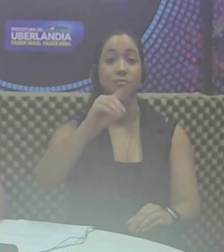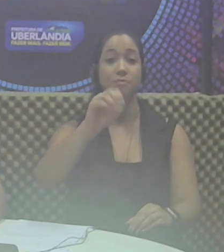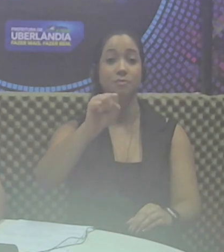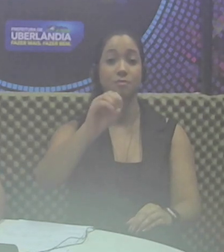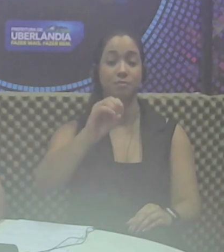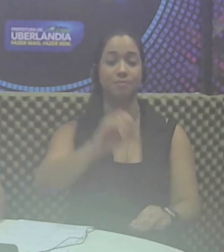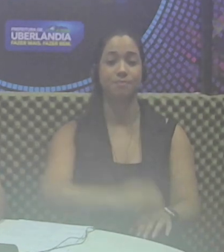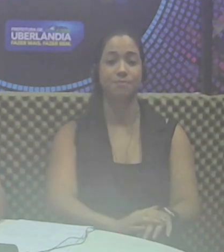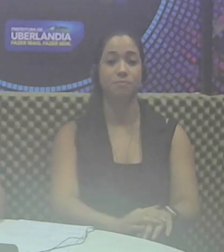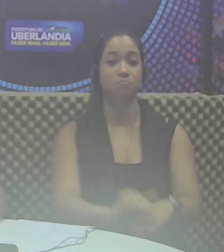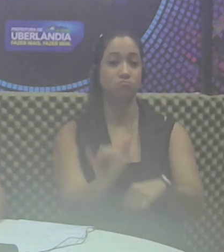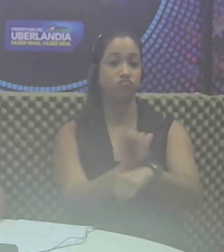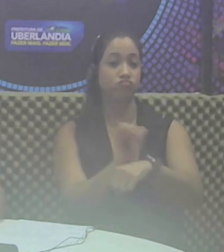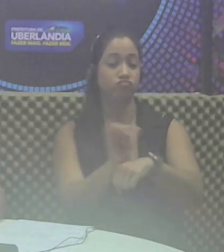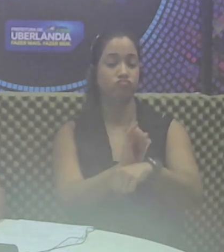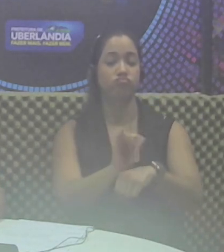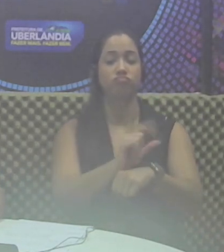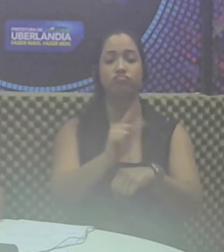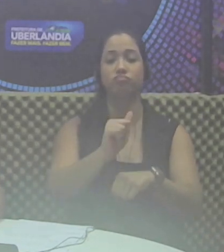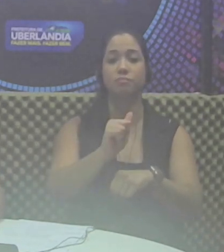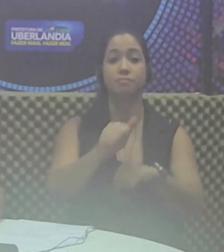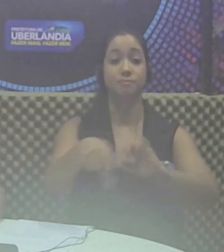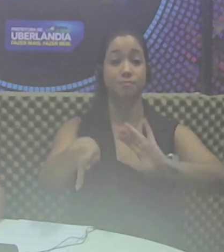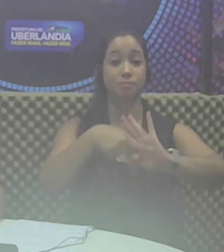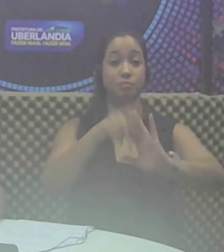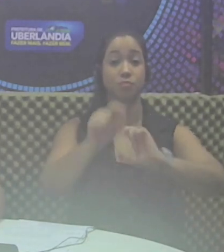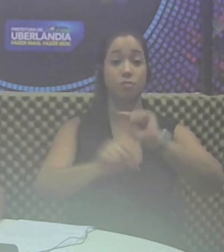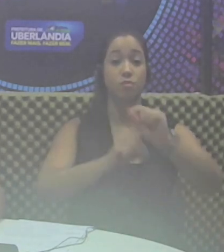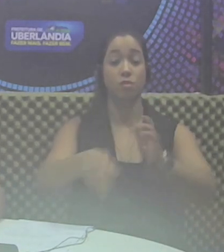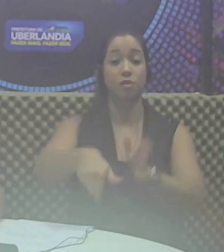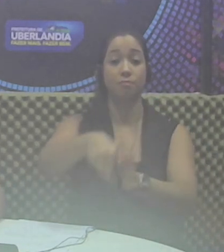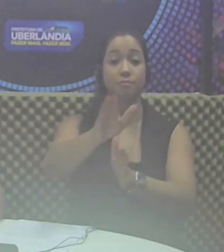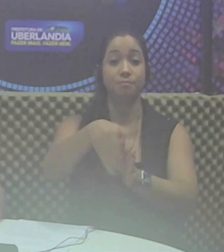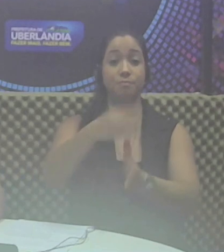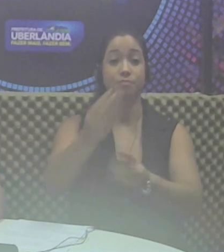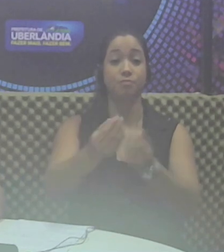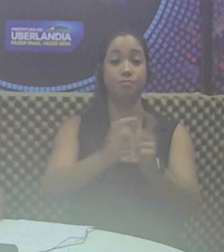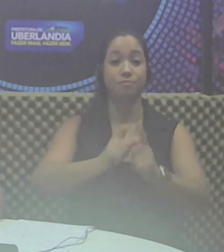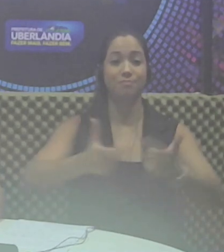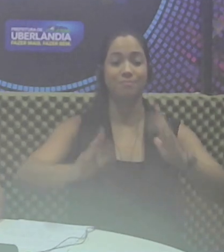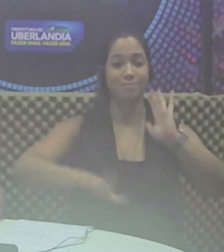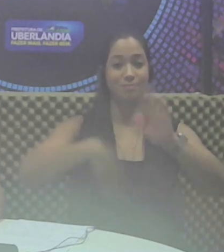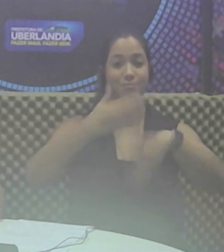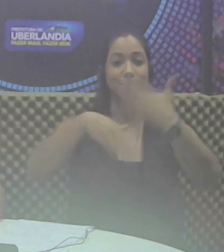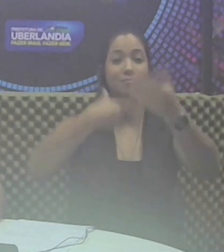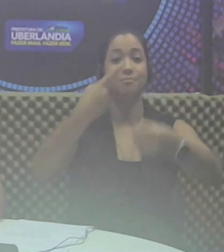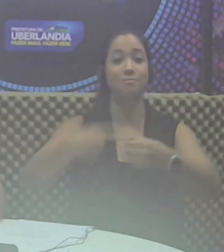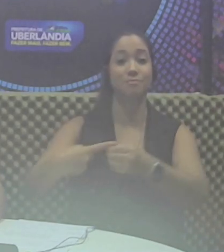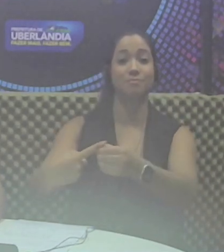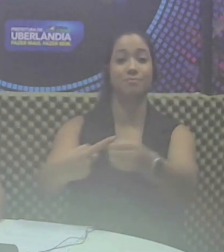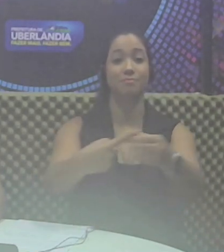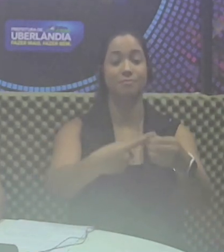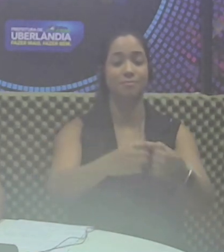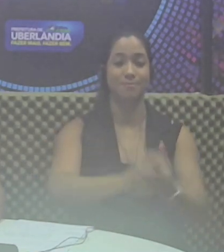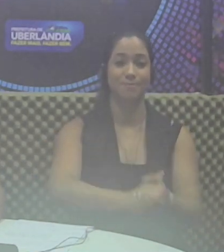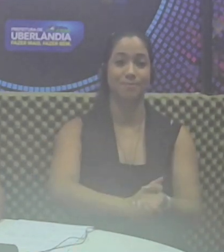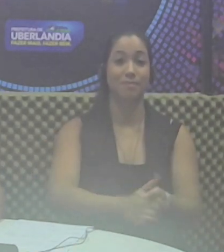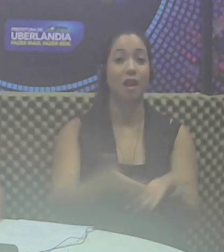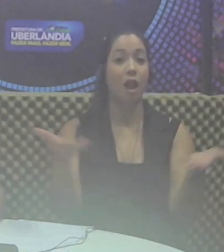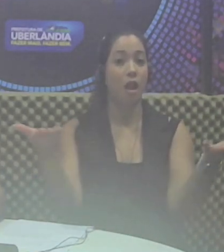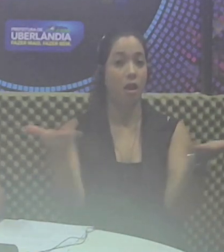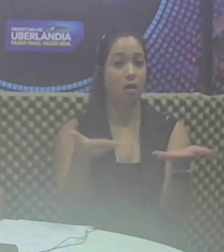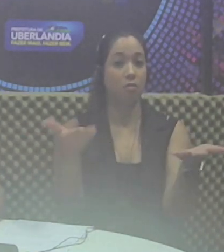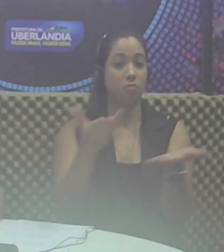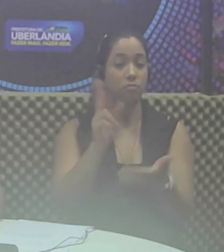O plano diretor é um planejamento estratégico que orienta o crescimento e o desenvolvimento da cidade. O atual plano diretor